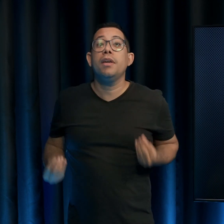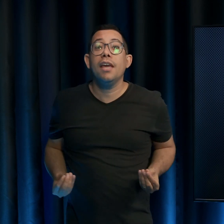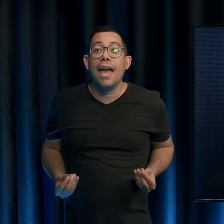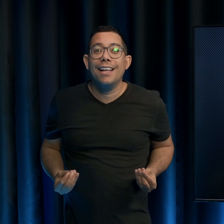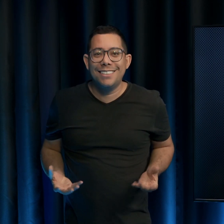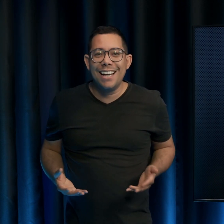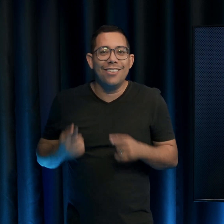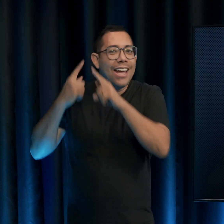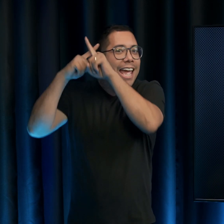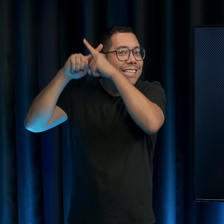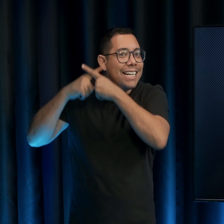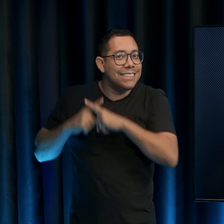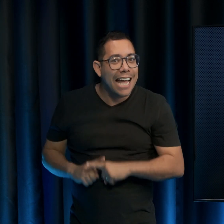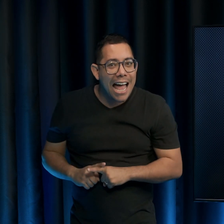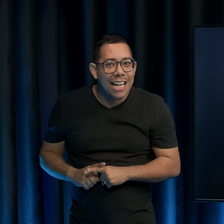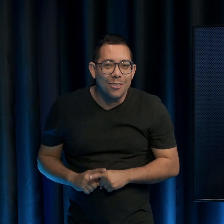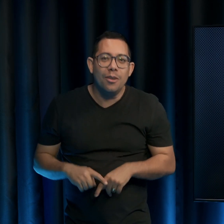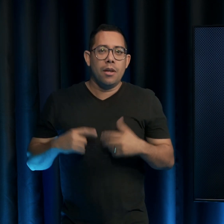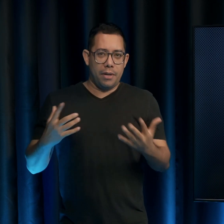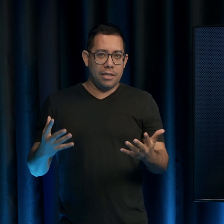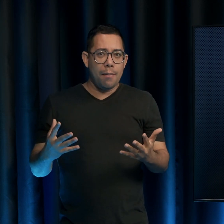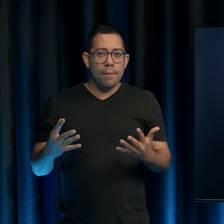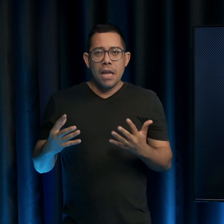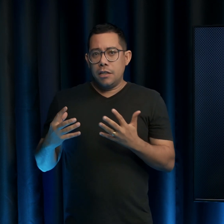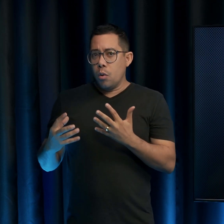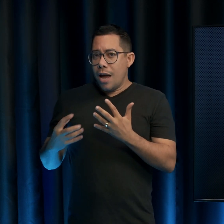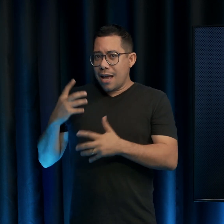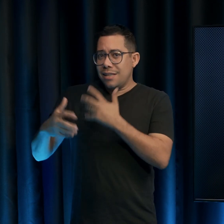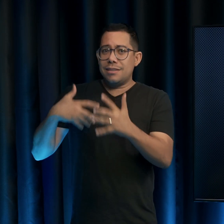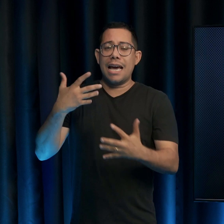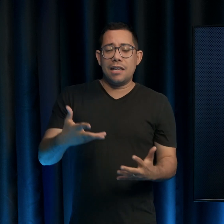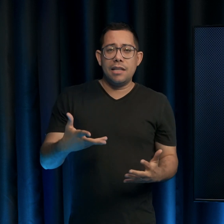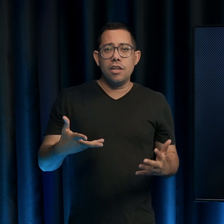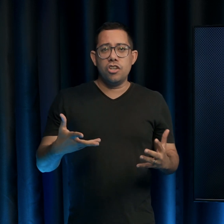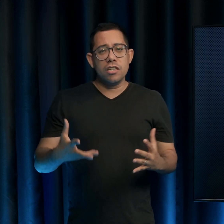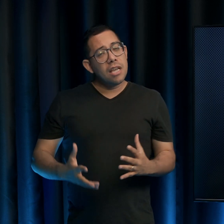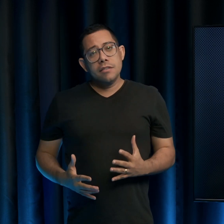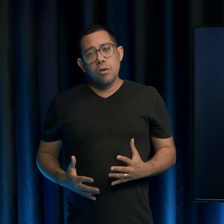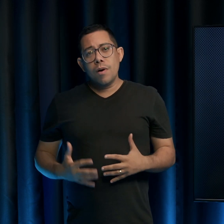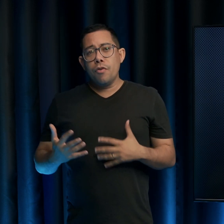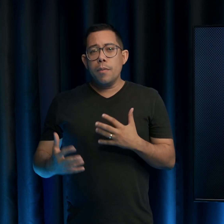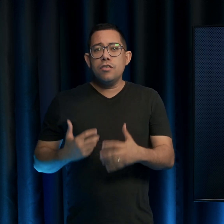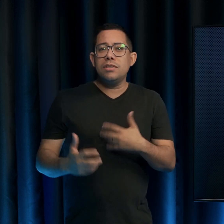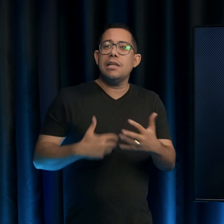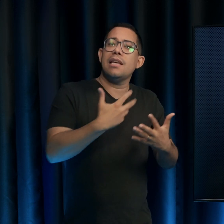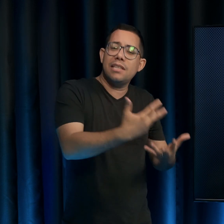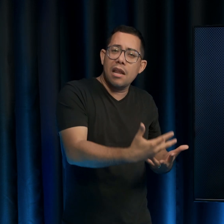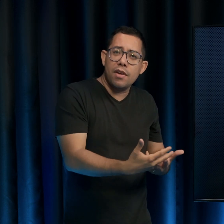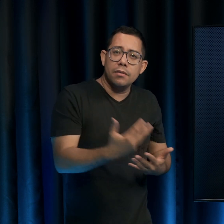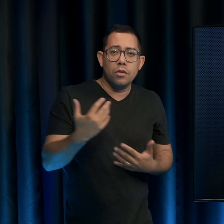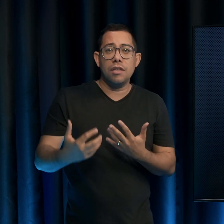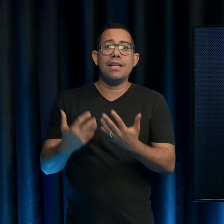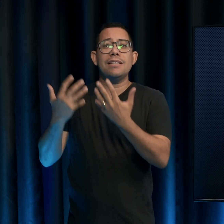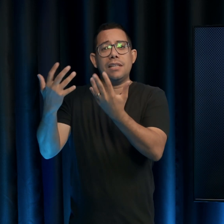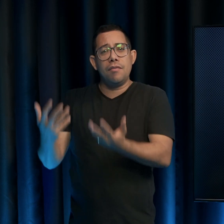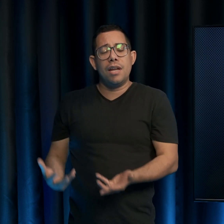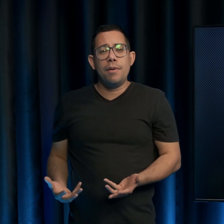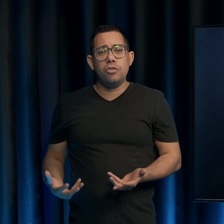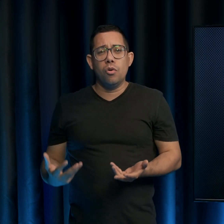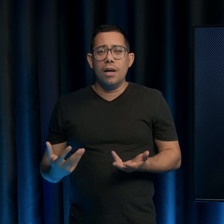é, certo? É trançado? Percebe? Então, essas características são uma forma de você descrever. Então, você vai descrever a pessoa.